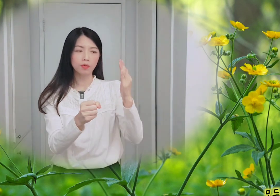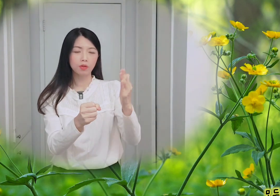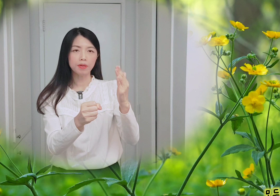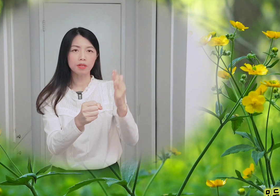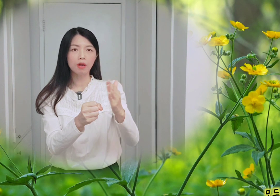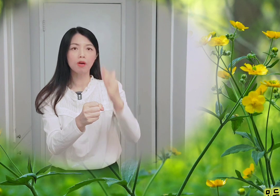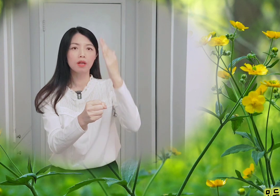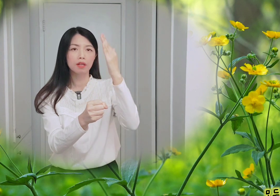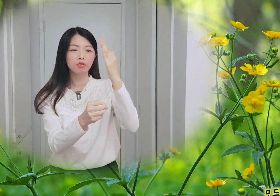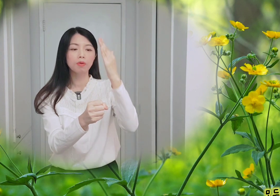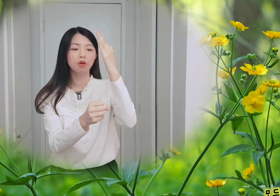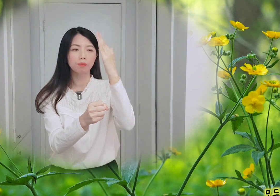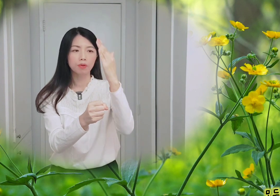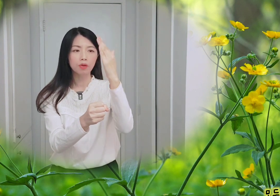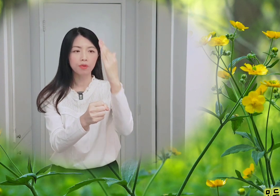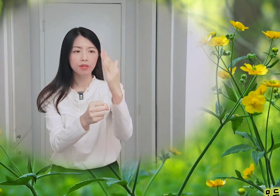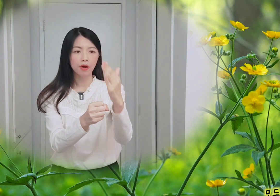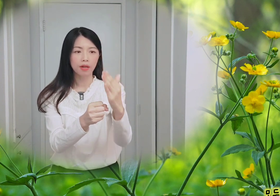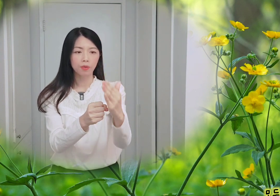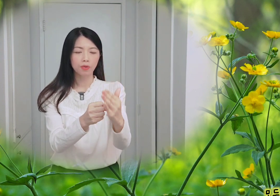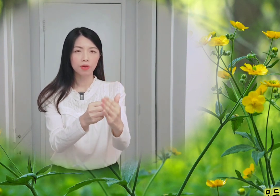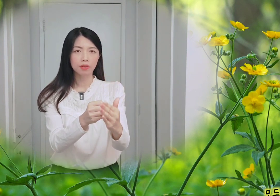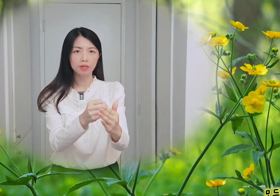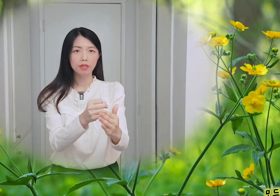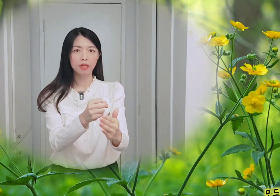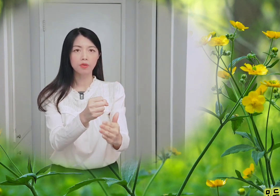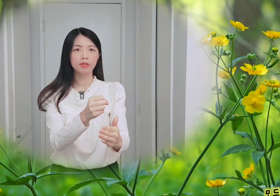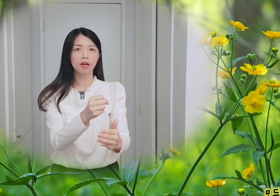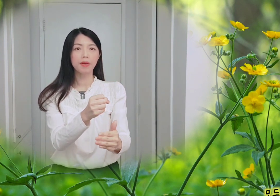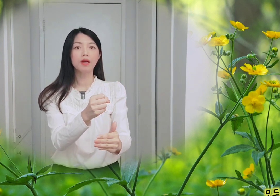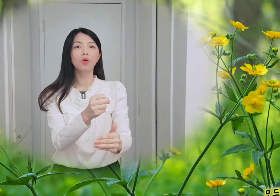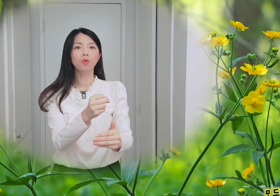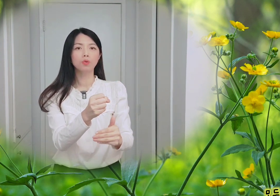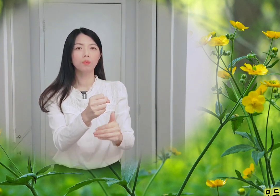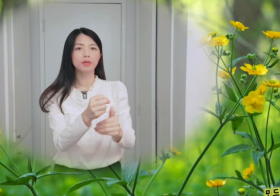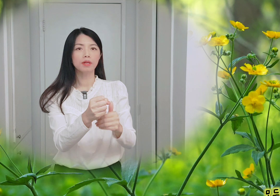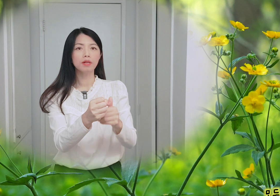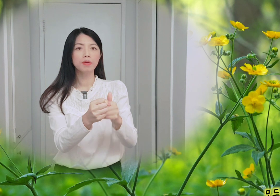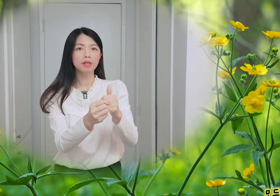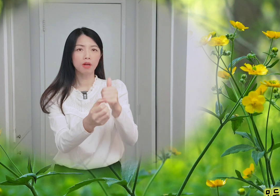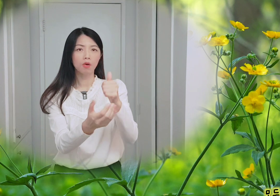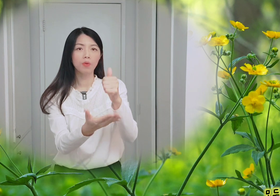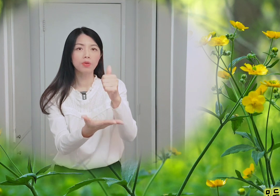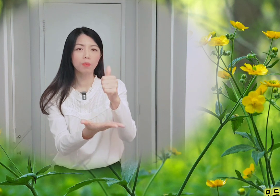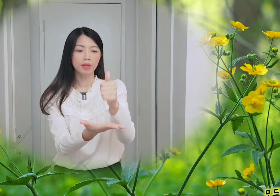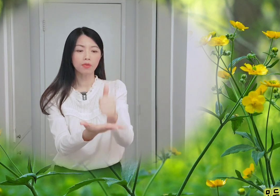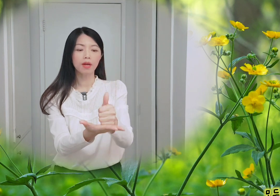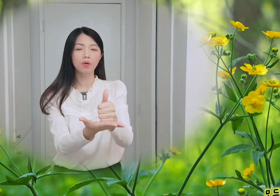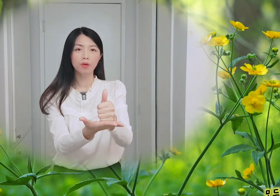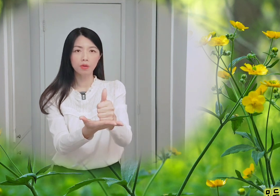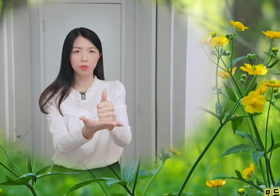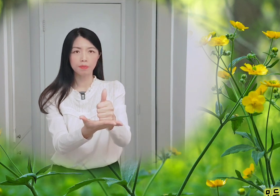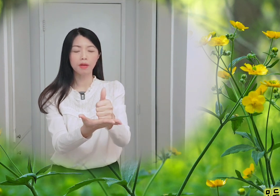쥐시고 다른 손을 펴셔서 이 주먹 옆을 위에서 아래로 스치듯 내려오신 다음에 오른손 엄지를 피셔서 왼쪽